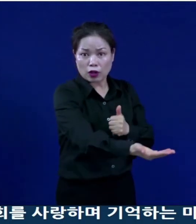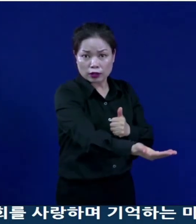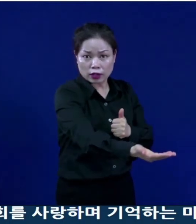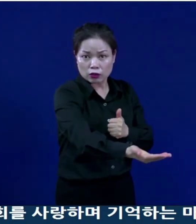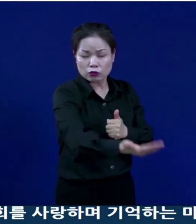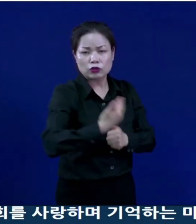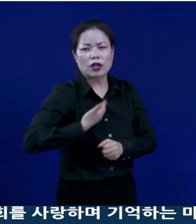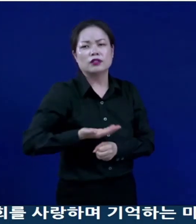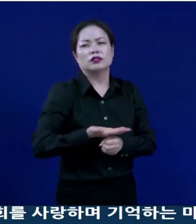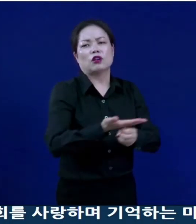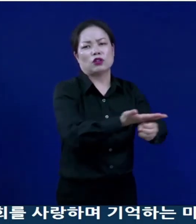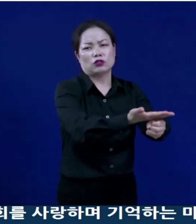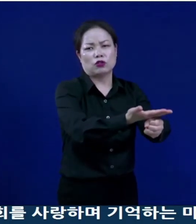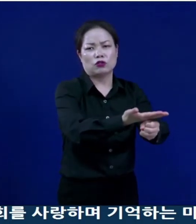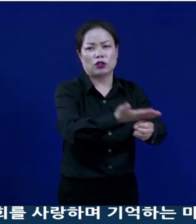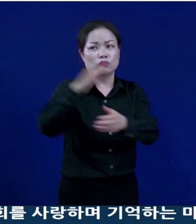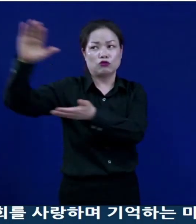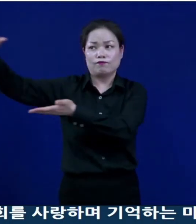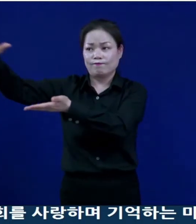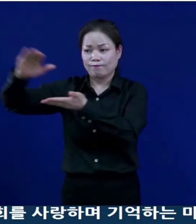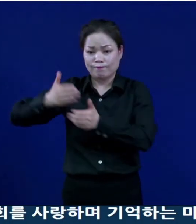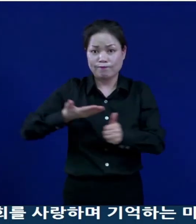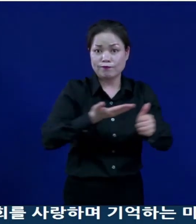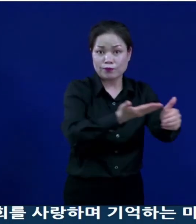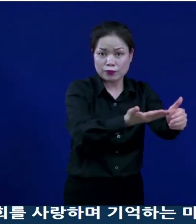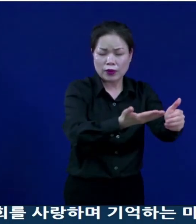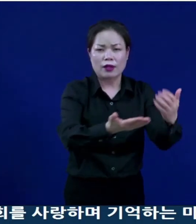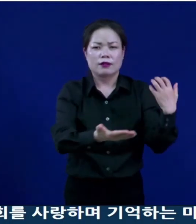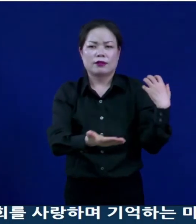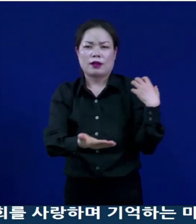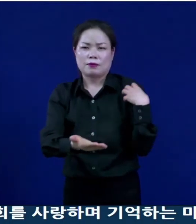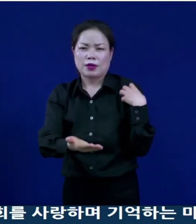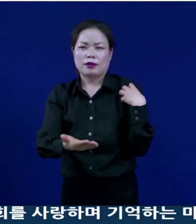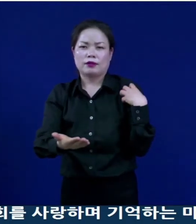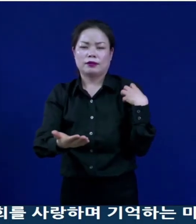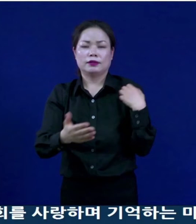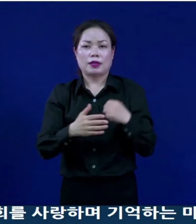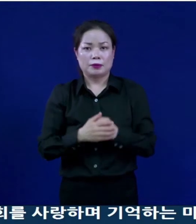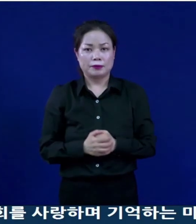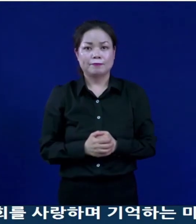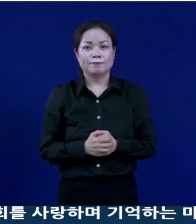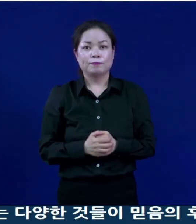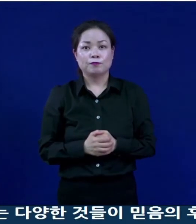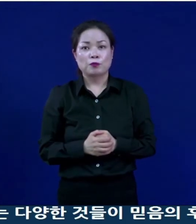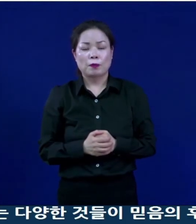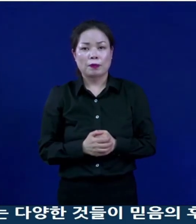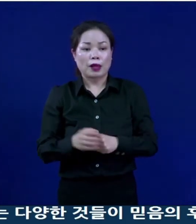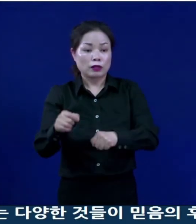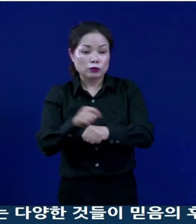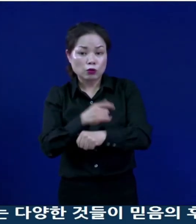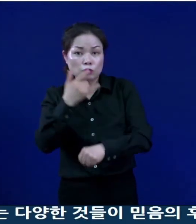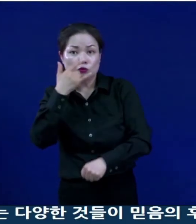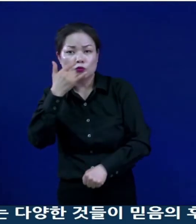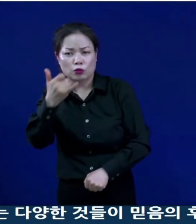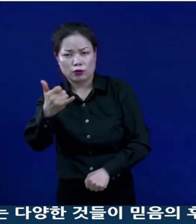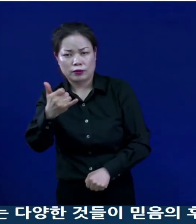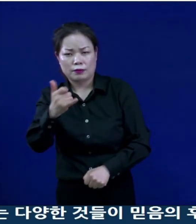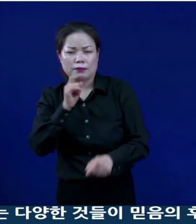우리가 전해줘야 할 유산이자 또한 감당해야 할 사명입니다. 특별히